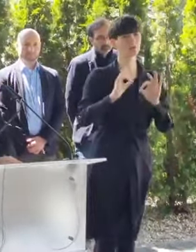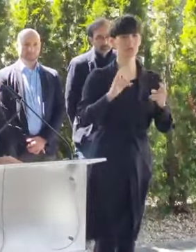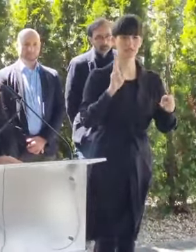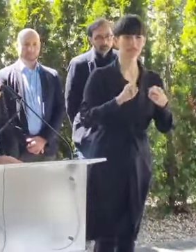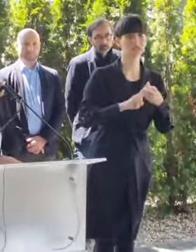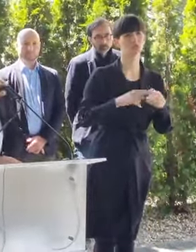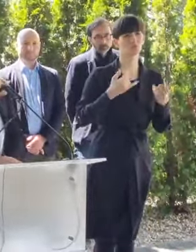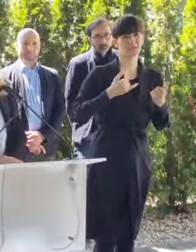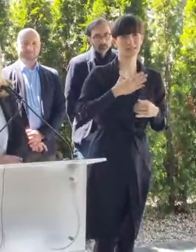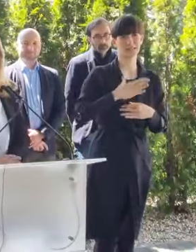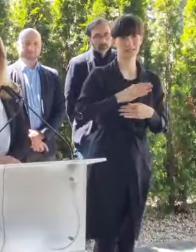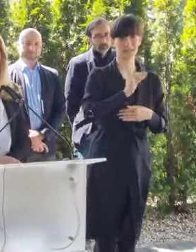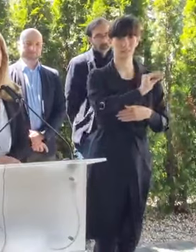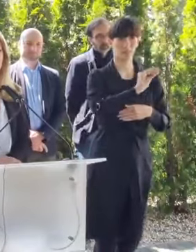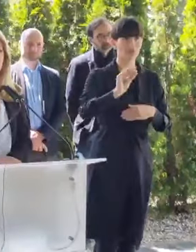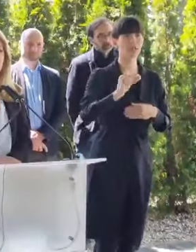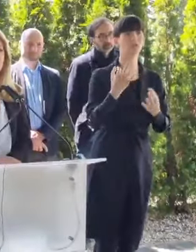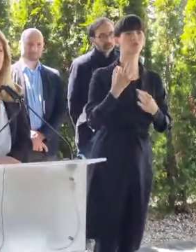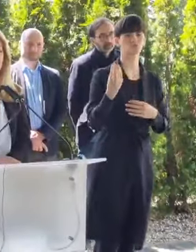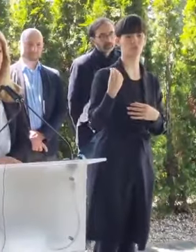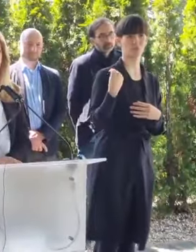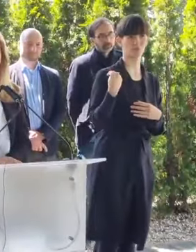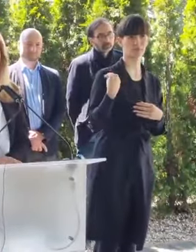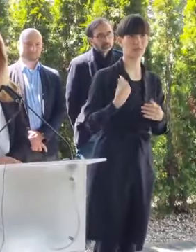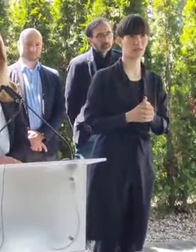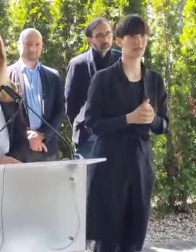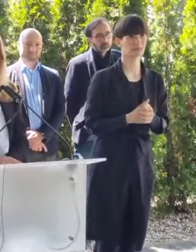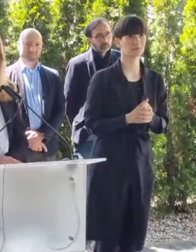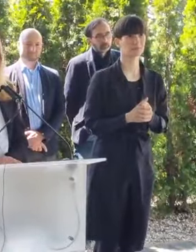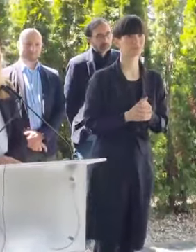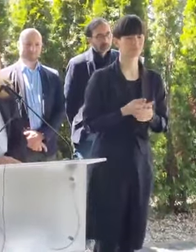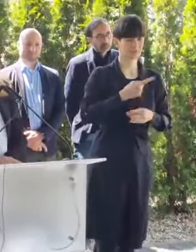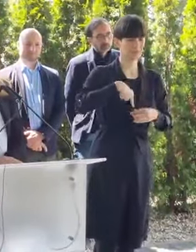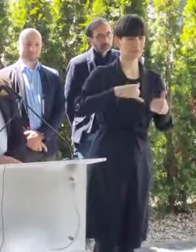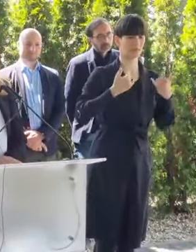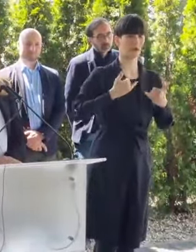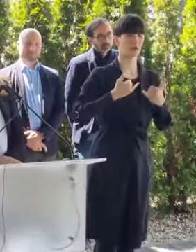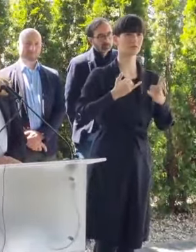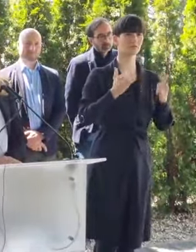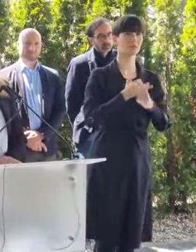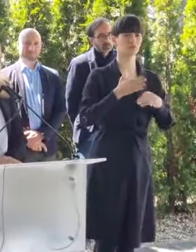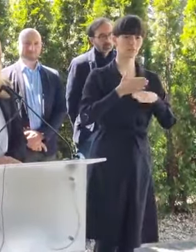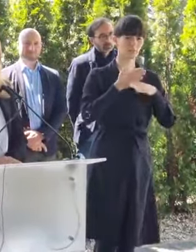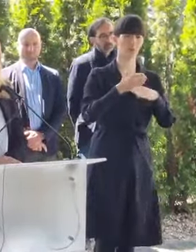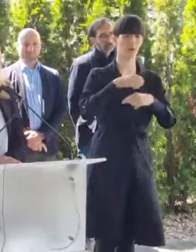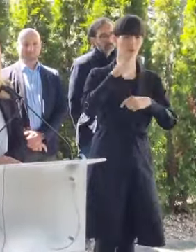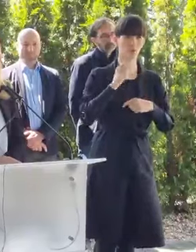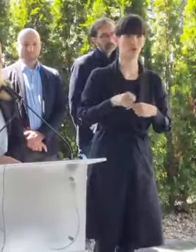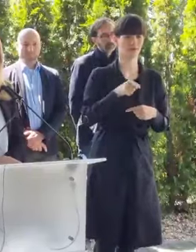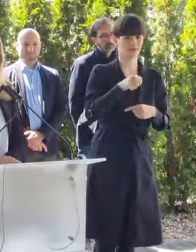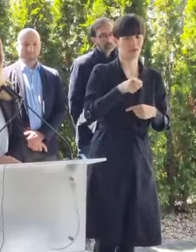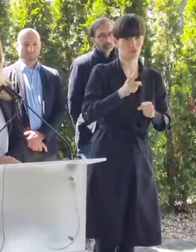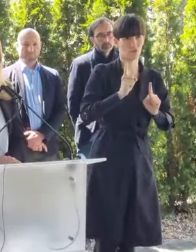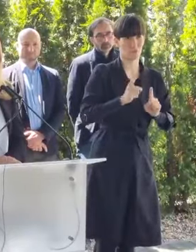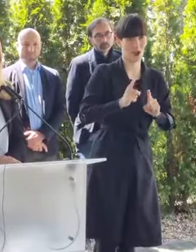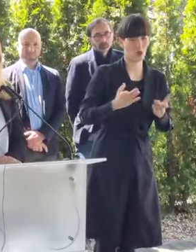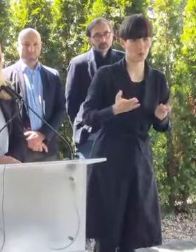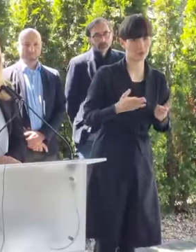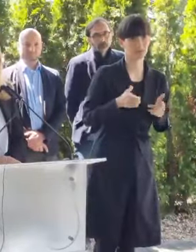teraz sprostredkovať ľuďom na Slovensku. Stojíme na správnej strane dejín a máme pokračovať v